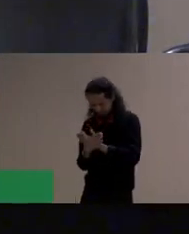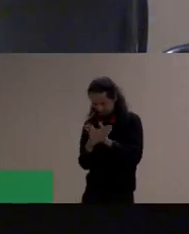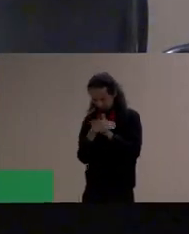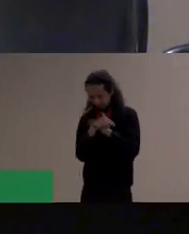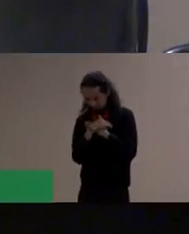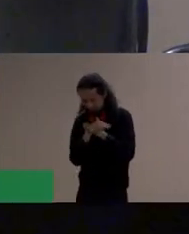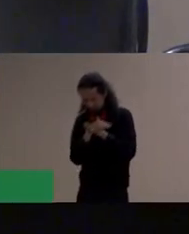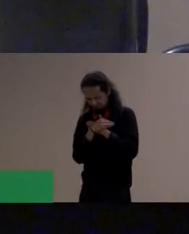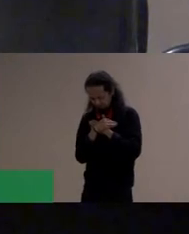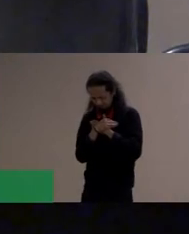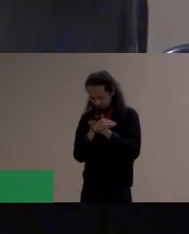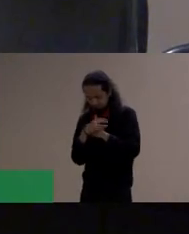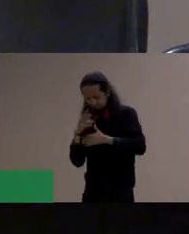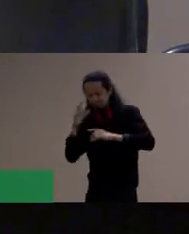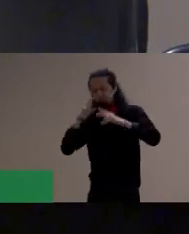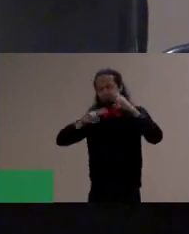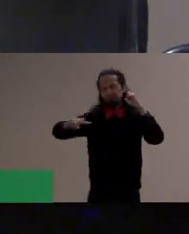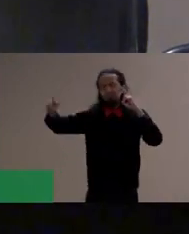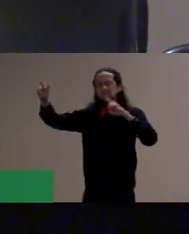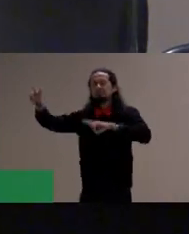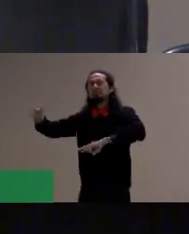para cantar